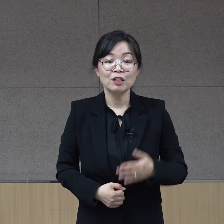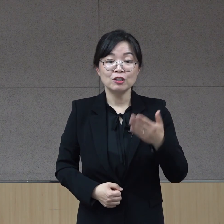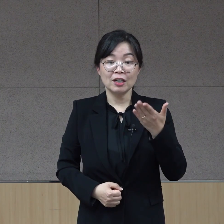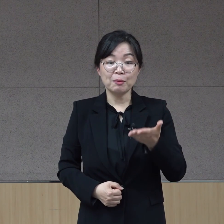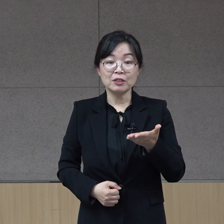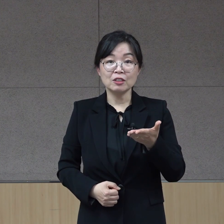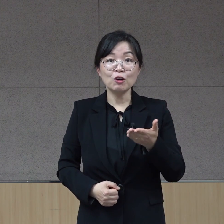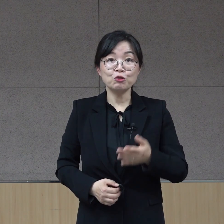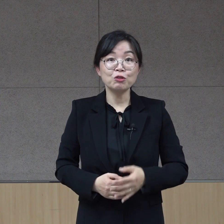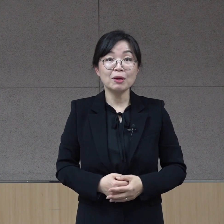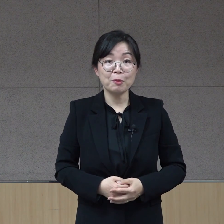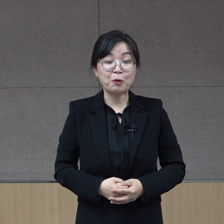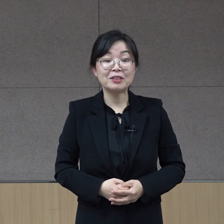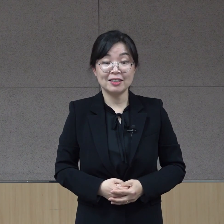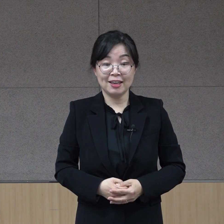제가 먼저 수어를 한번 보여드릴게요.